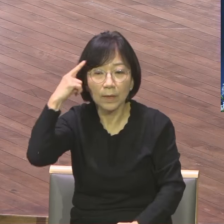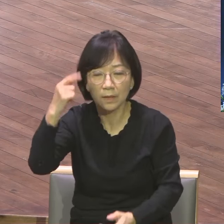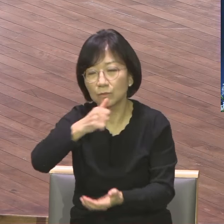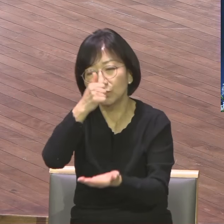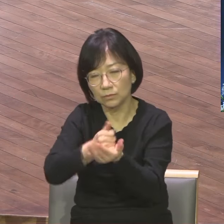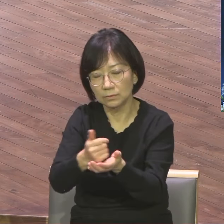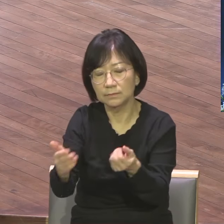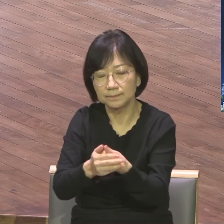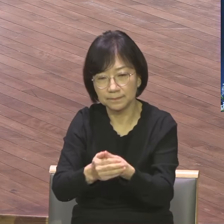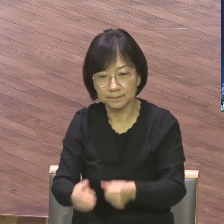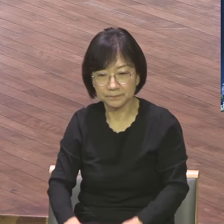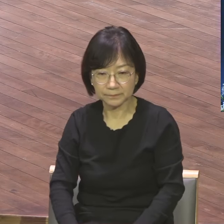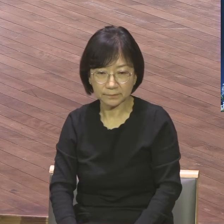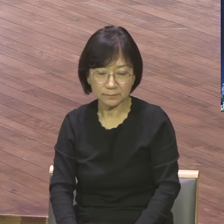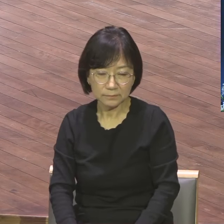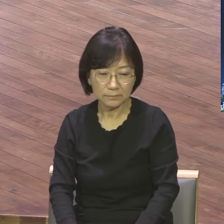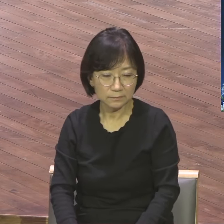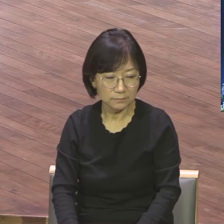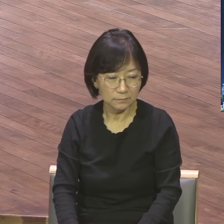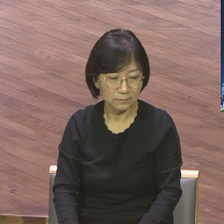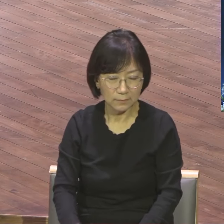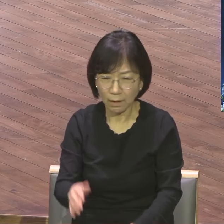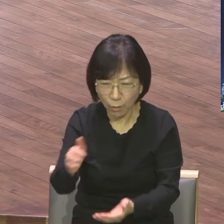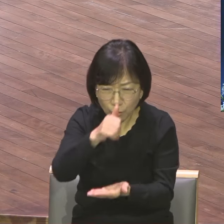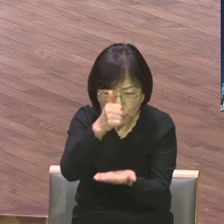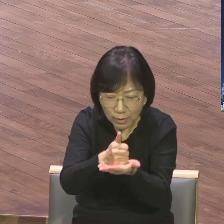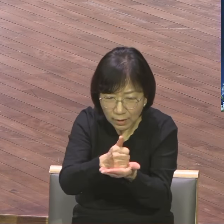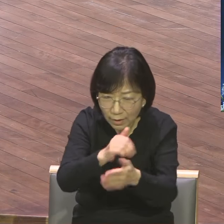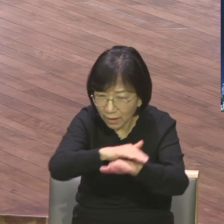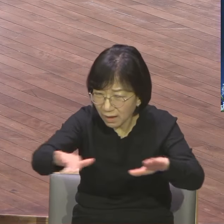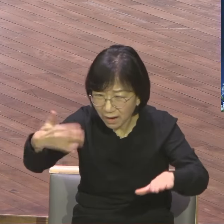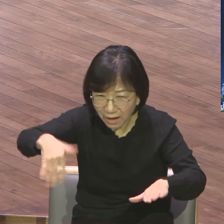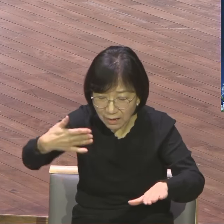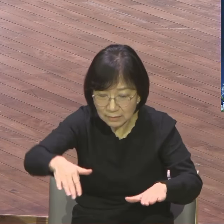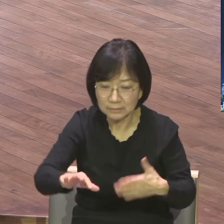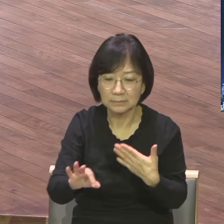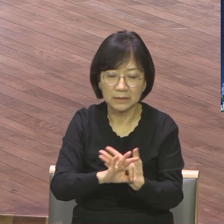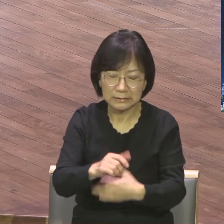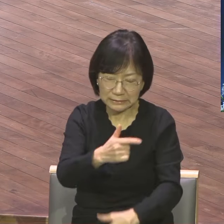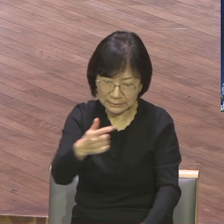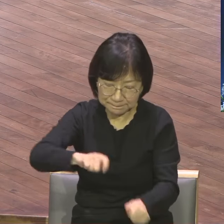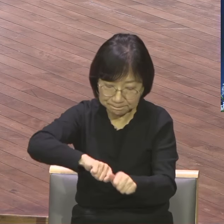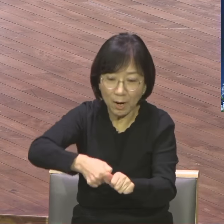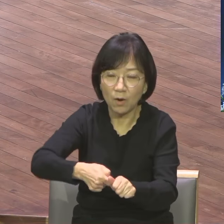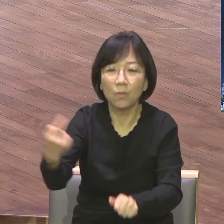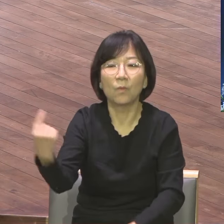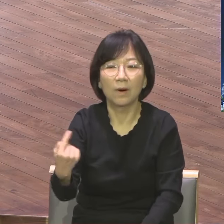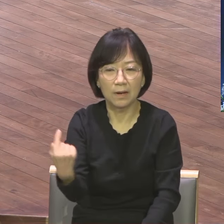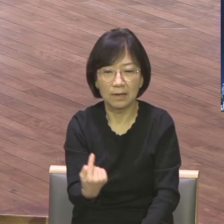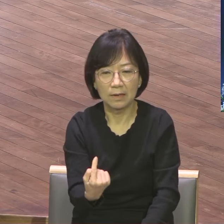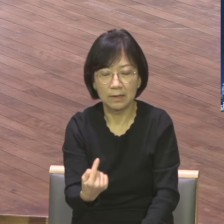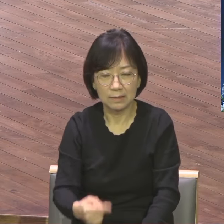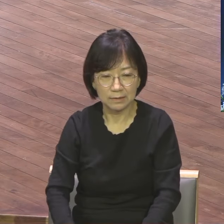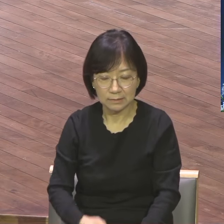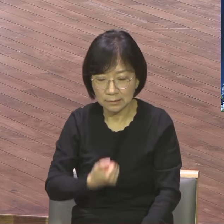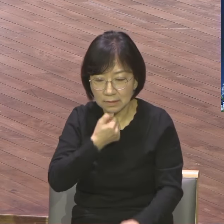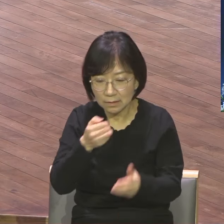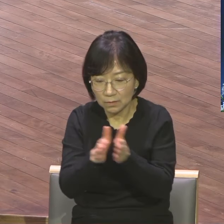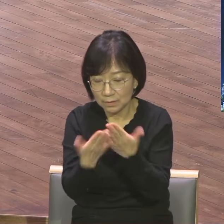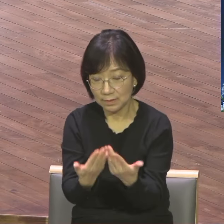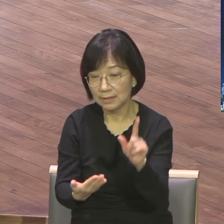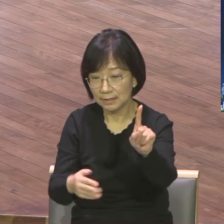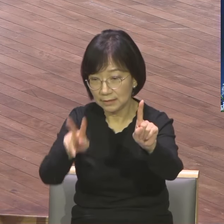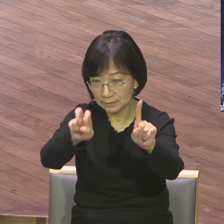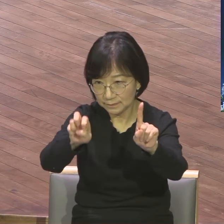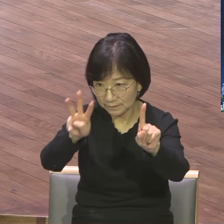무섭습니까? 죄 문제를 해결받지 못하면 엄청난 대가가 따르기 때문입니다. 로마서 6장 23절에